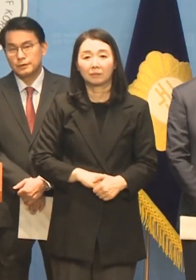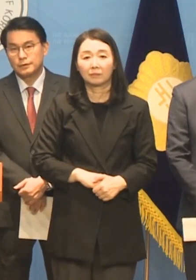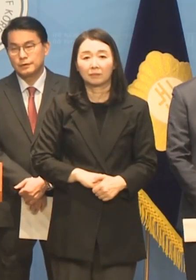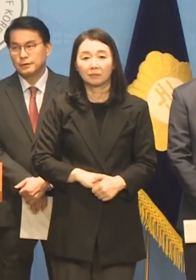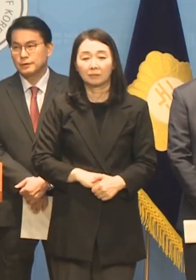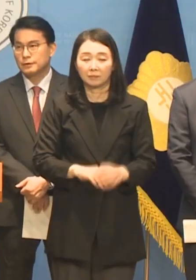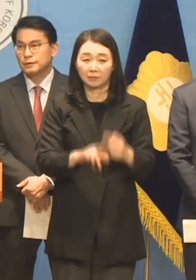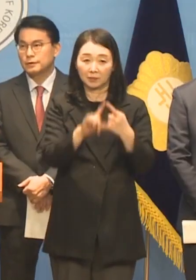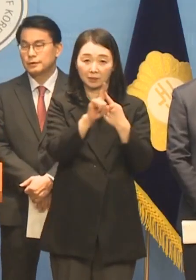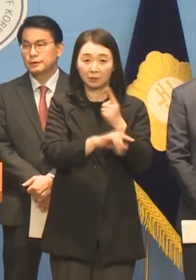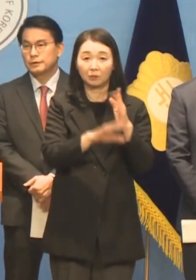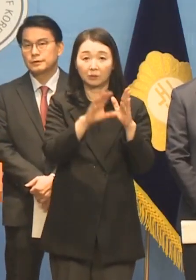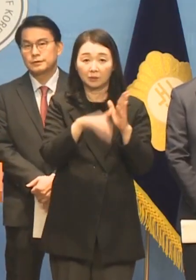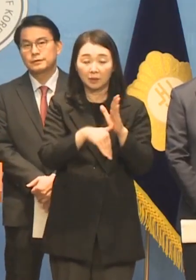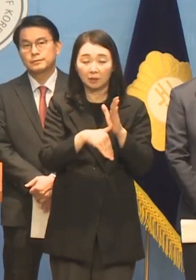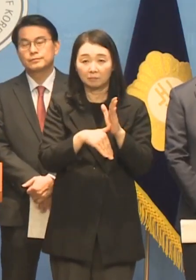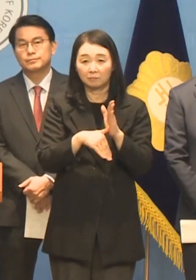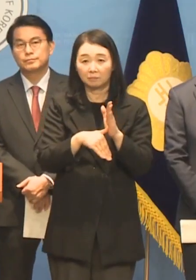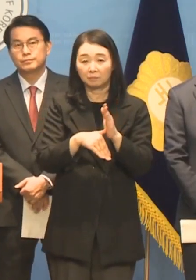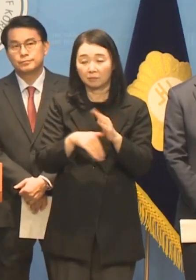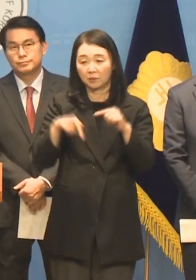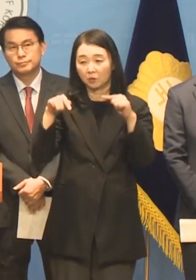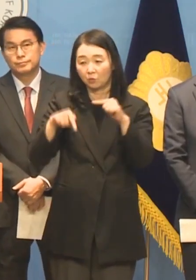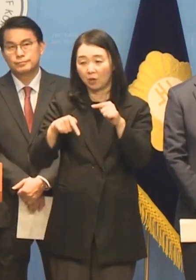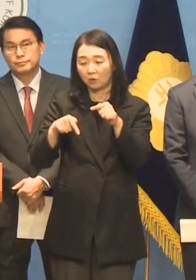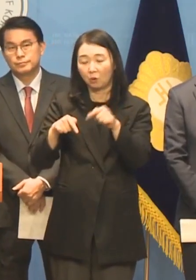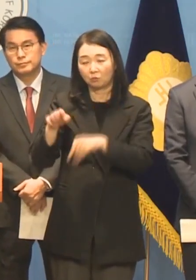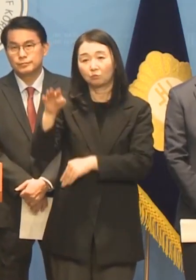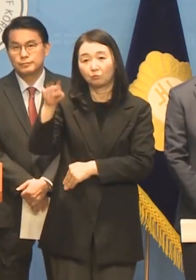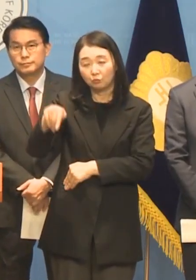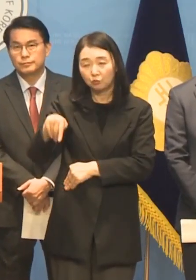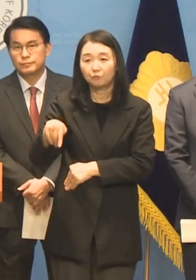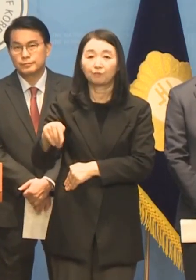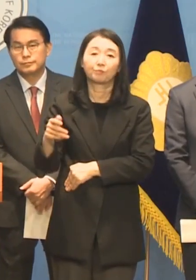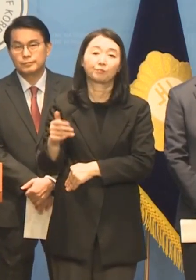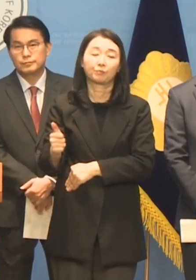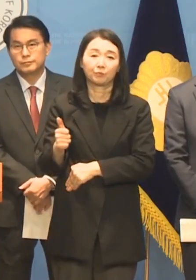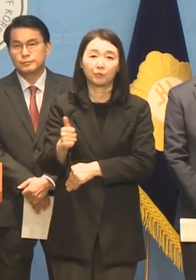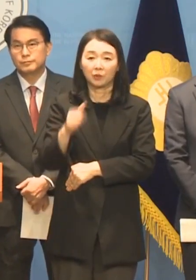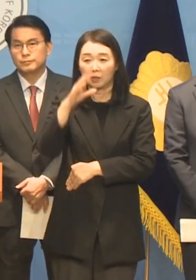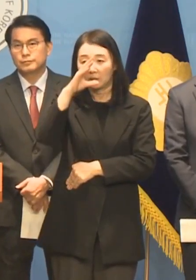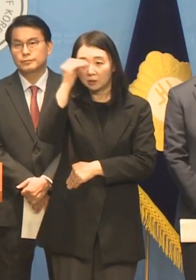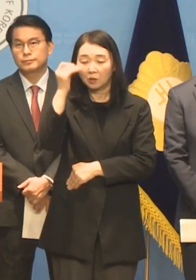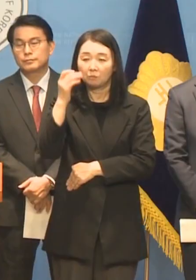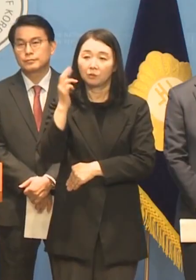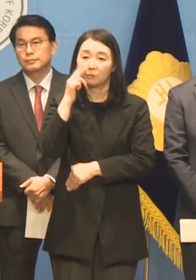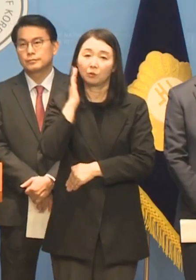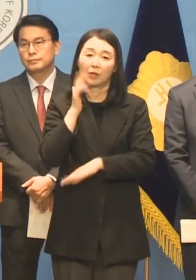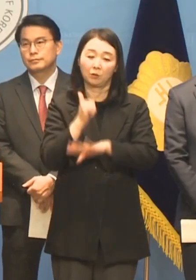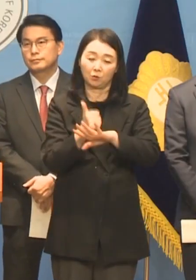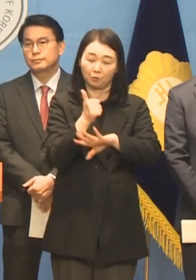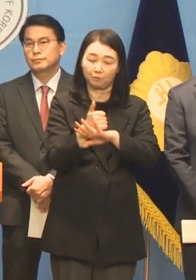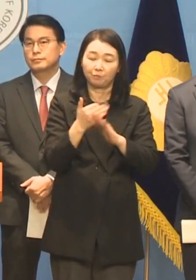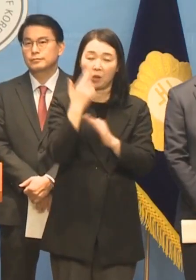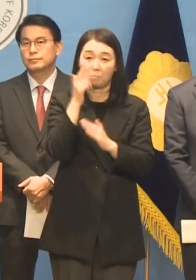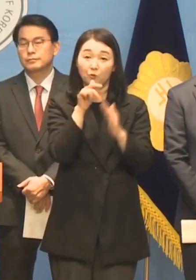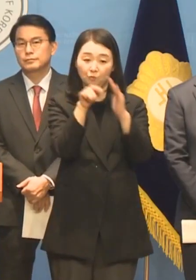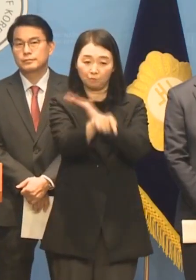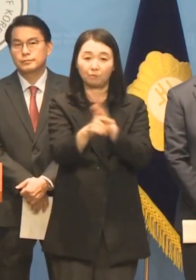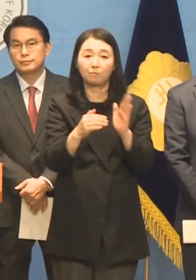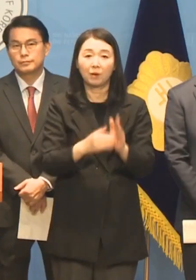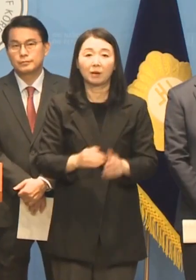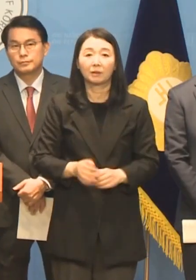지난 1월 우리 외통위 위원들이 트럼프 대통령 취임식을 계기로 미국을 방문을